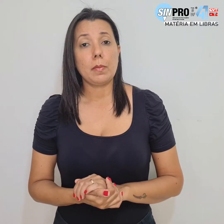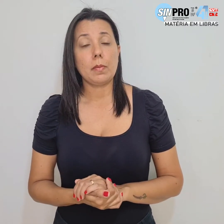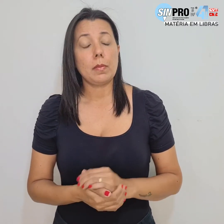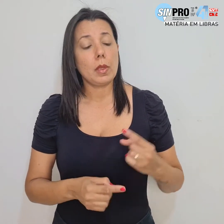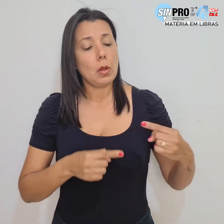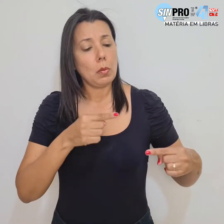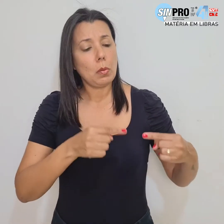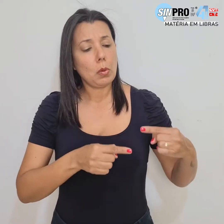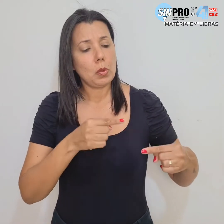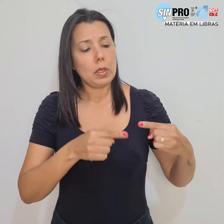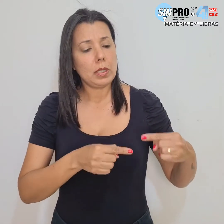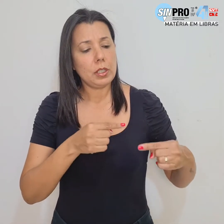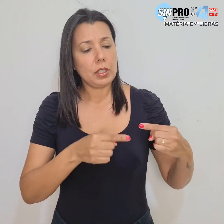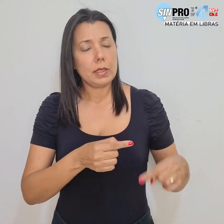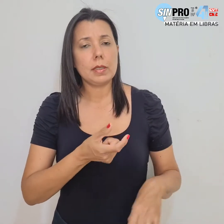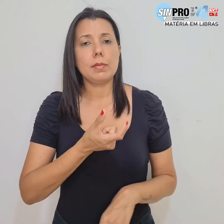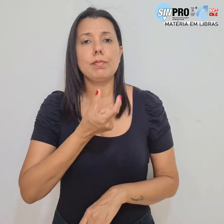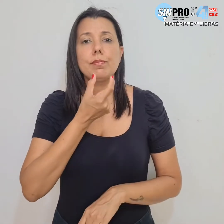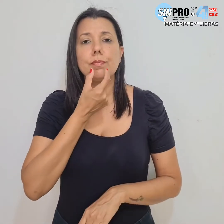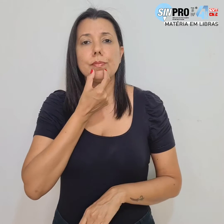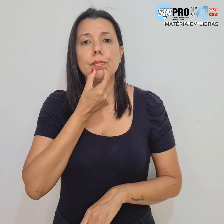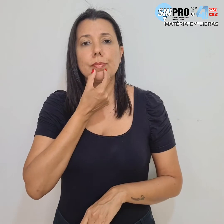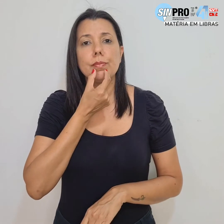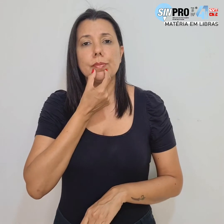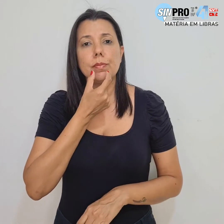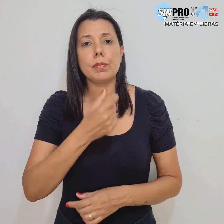políticas ultraneoliberais,